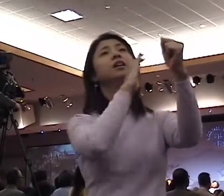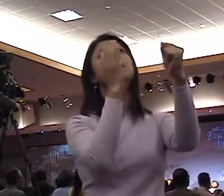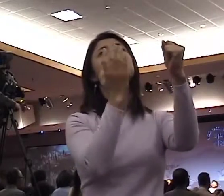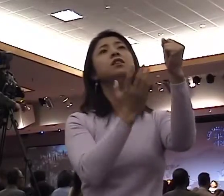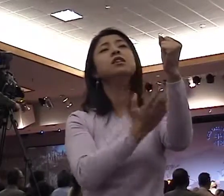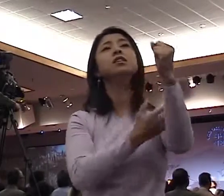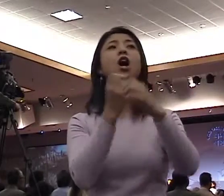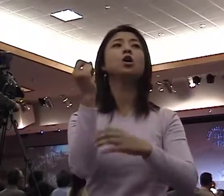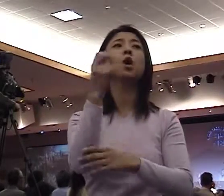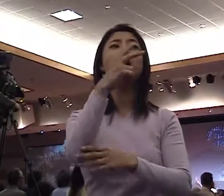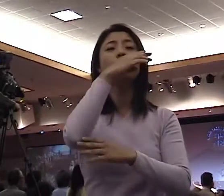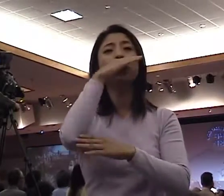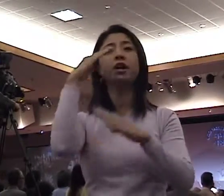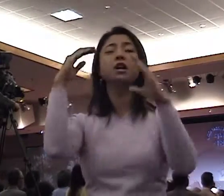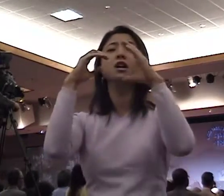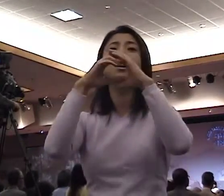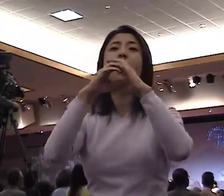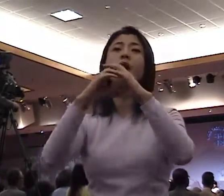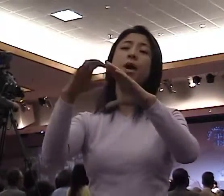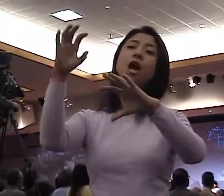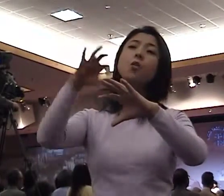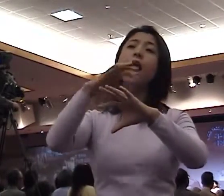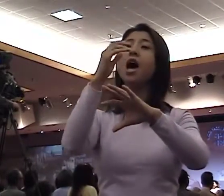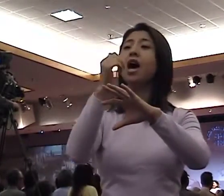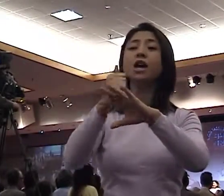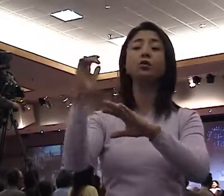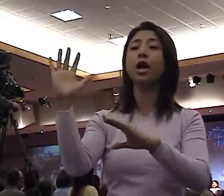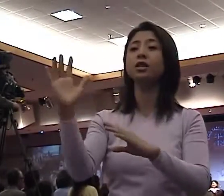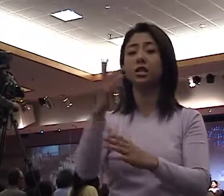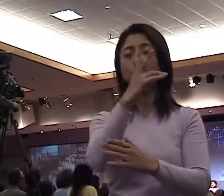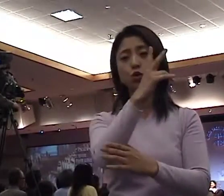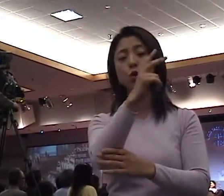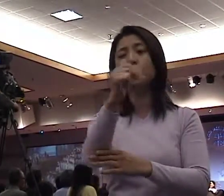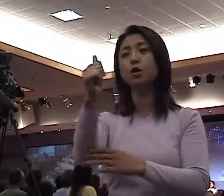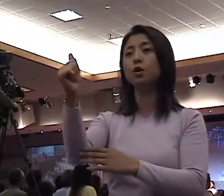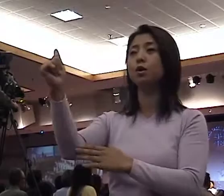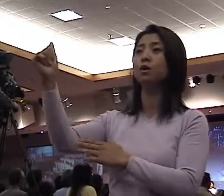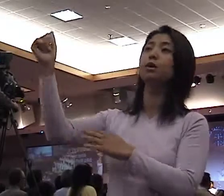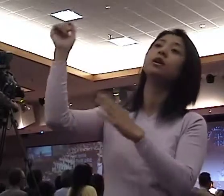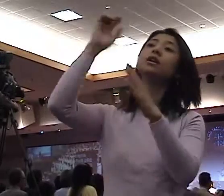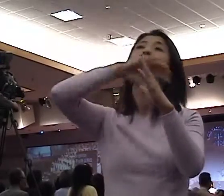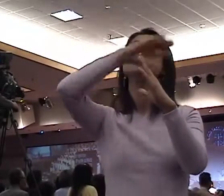외쳐라. 능력과 위엄의 왕 되신 주,